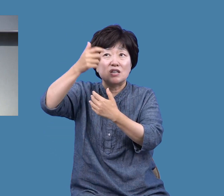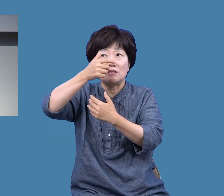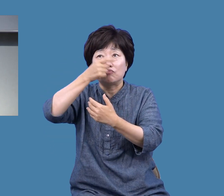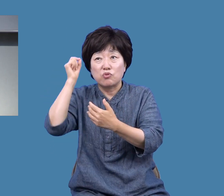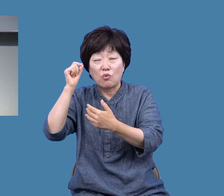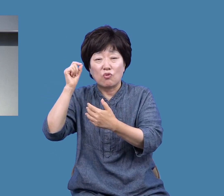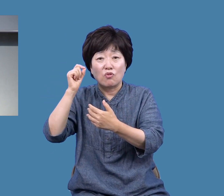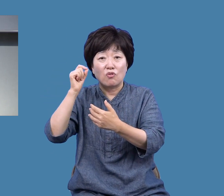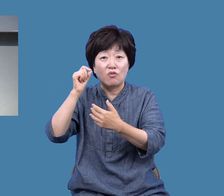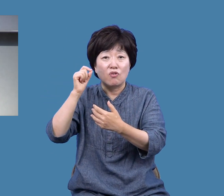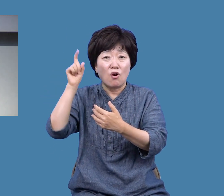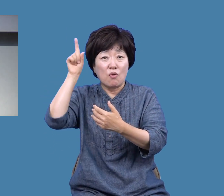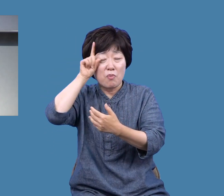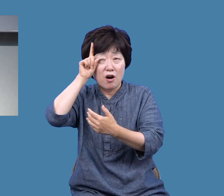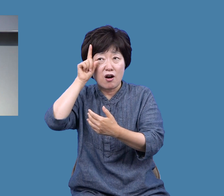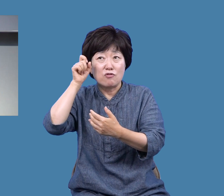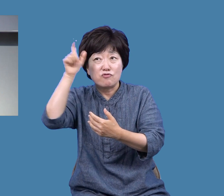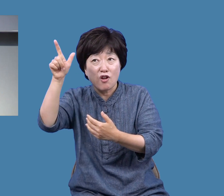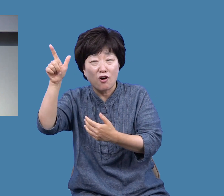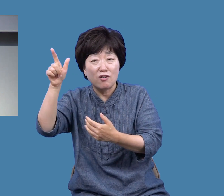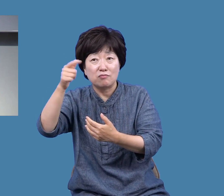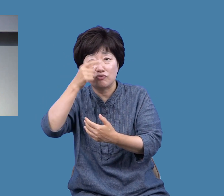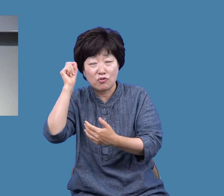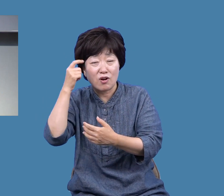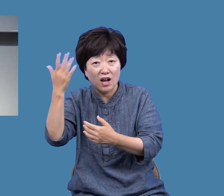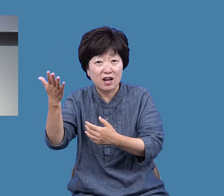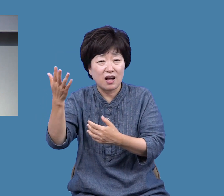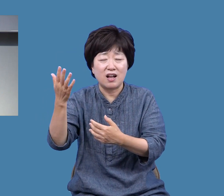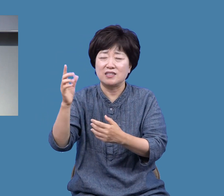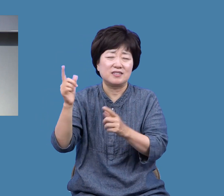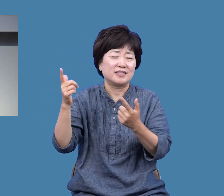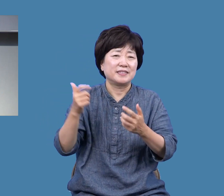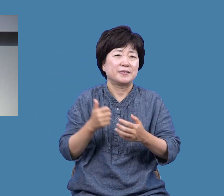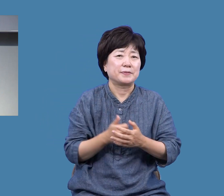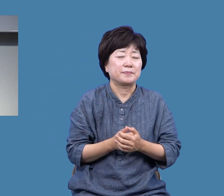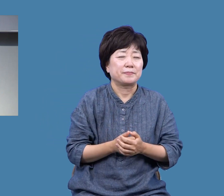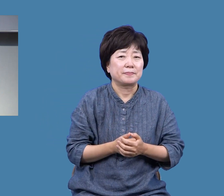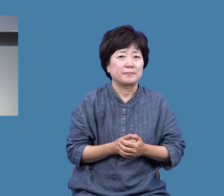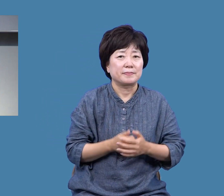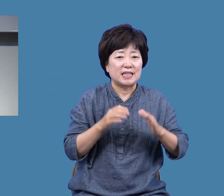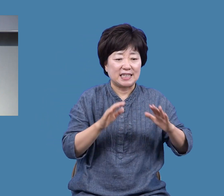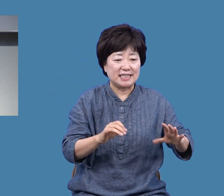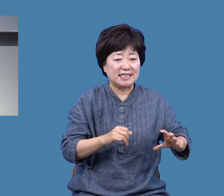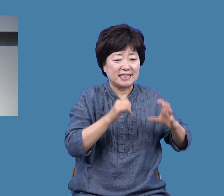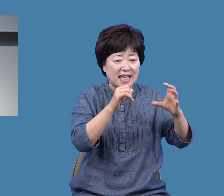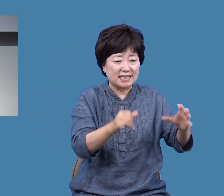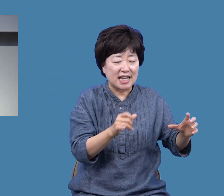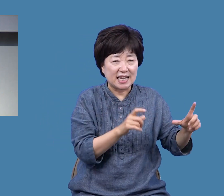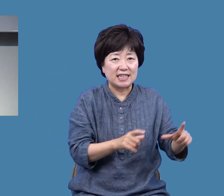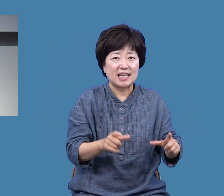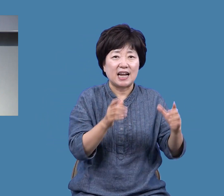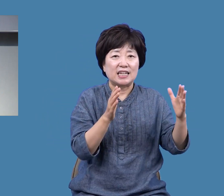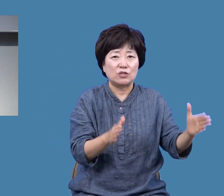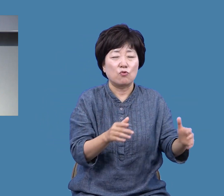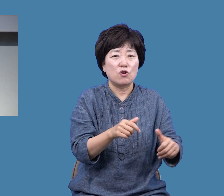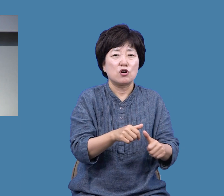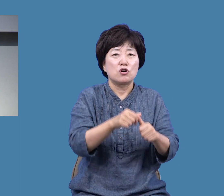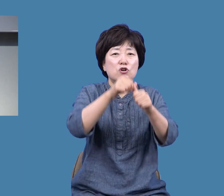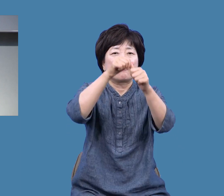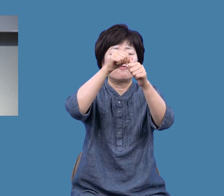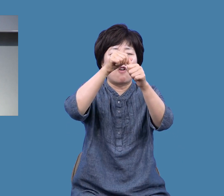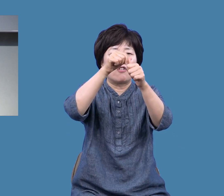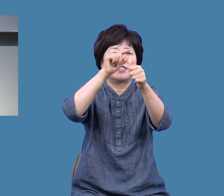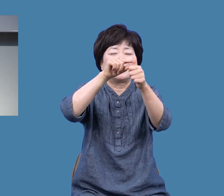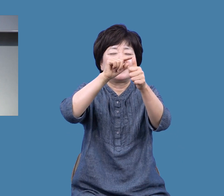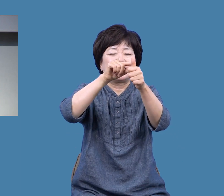아니고 경험한다고 영이 더 우월한 것도 아니야. 그러면 우리 안에 이 땅에서 이루어가야 될 구원의